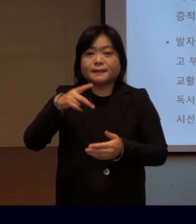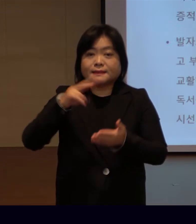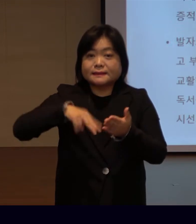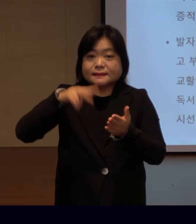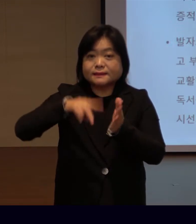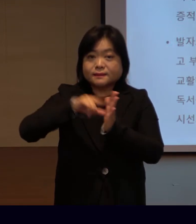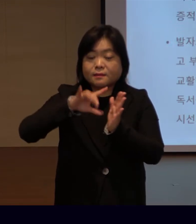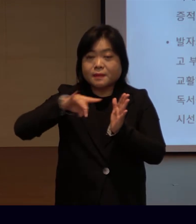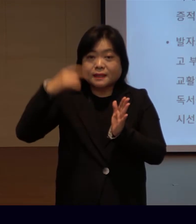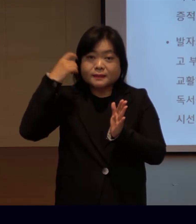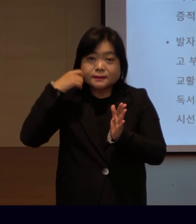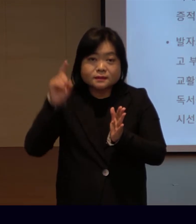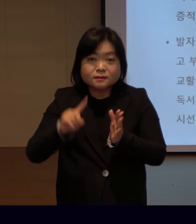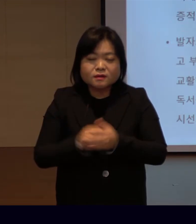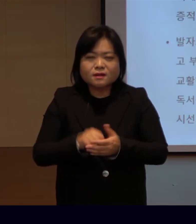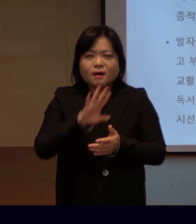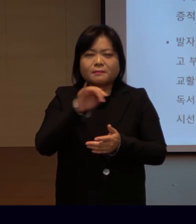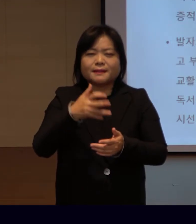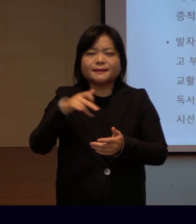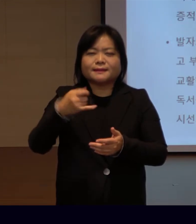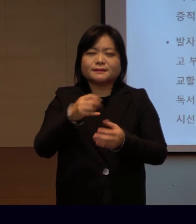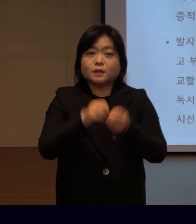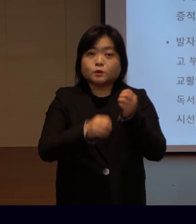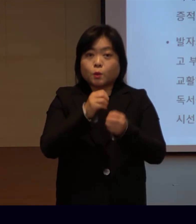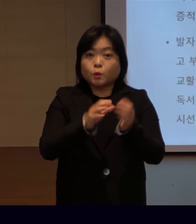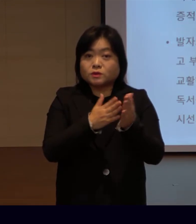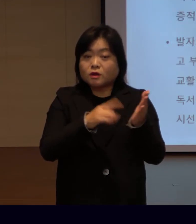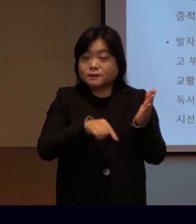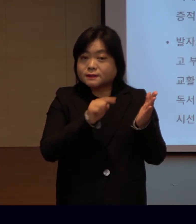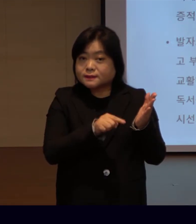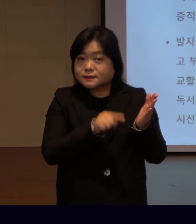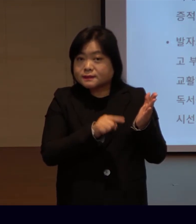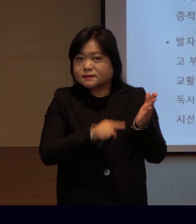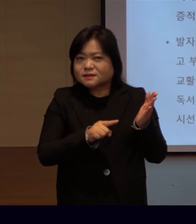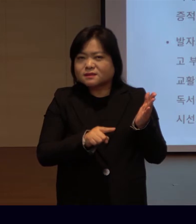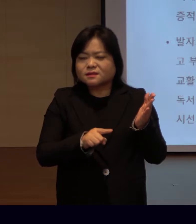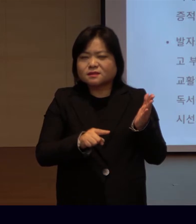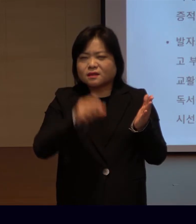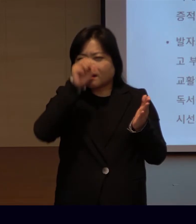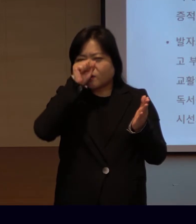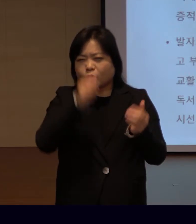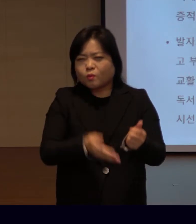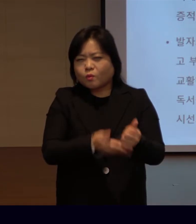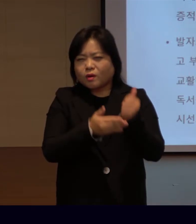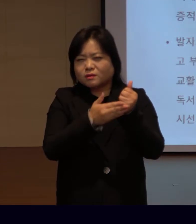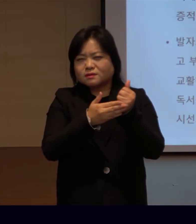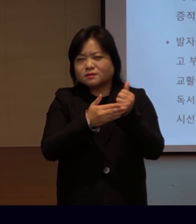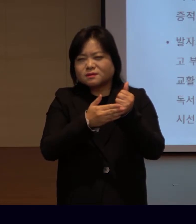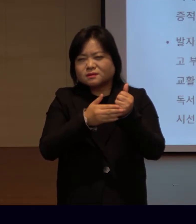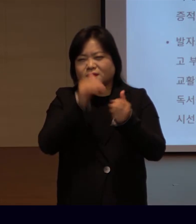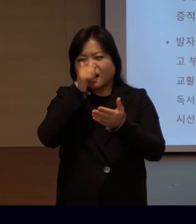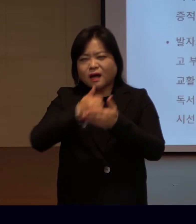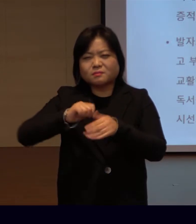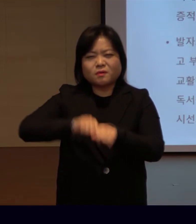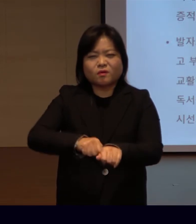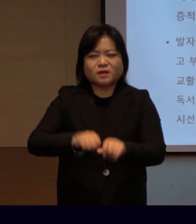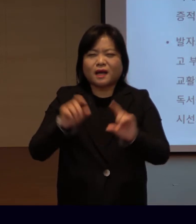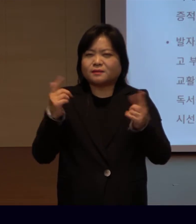느끼는 거는 발자크의 소설은 작품 세계는 권선징악의 세계가 아닙니다.